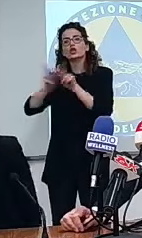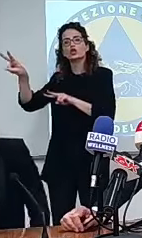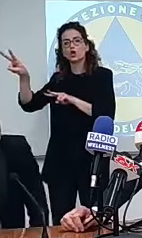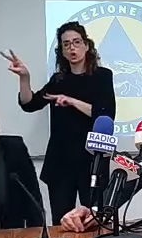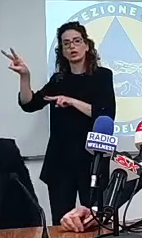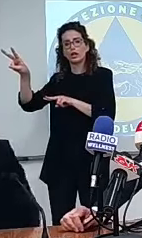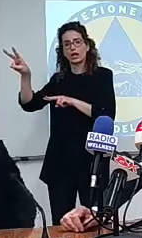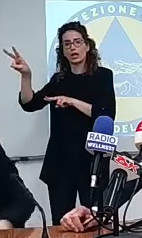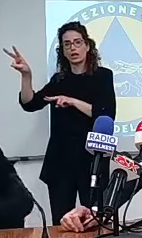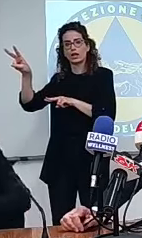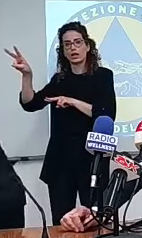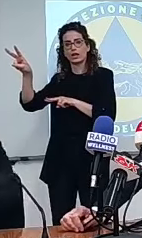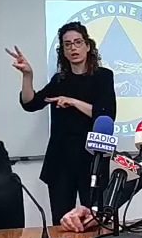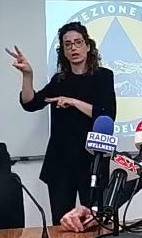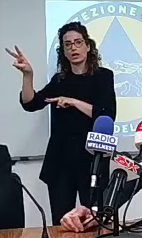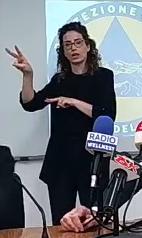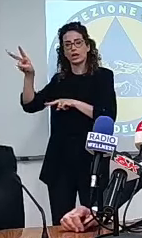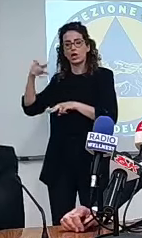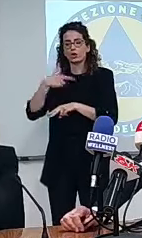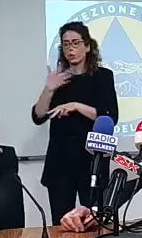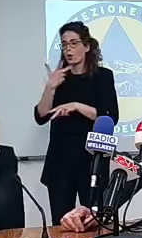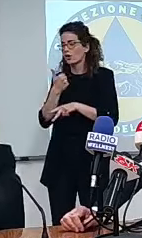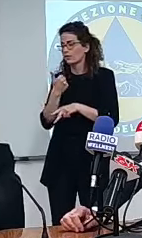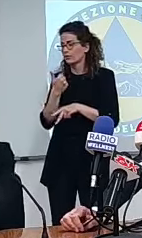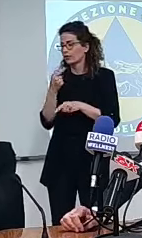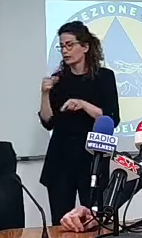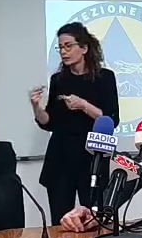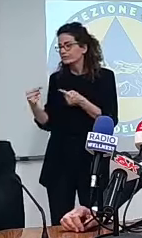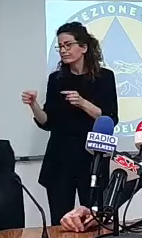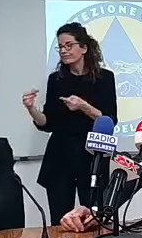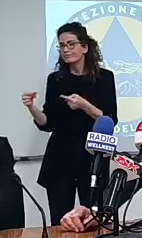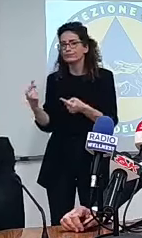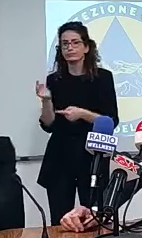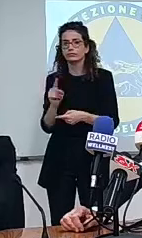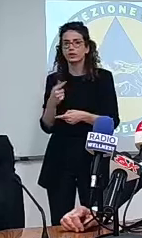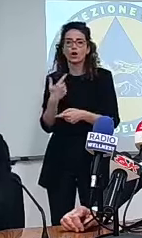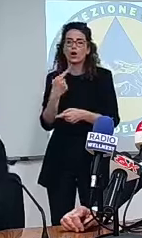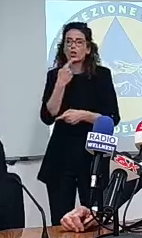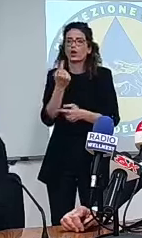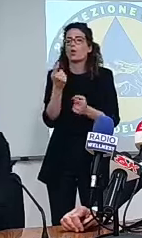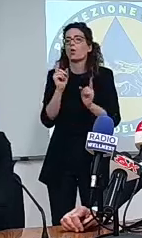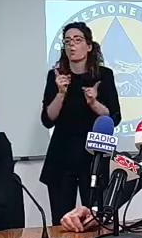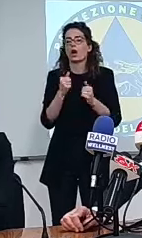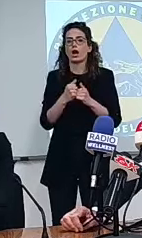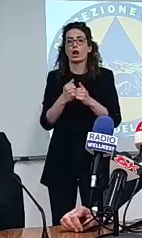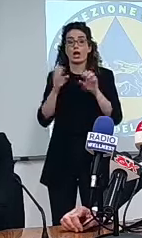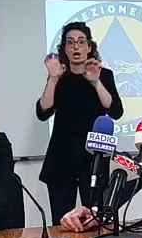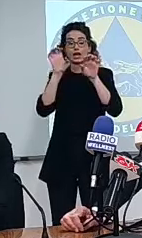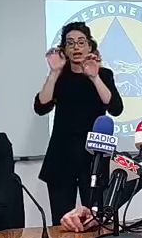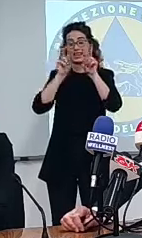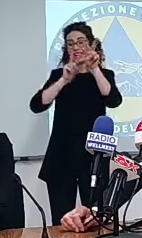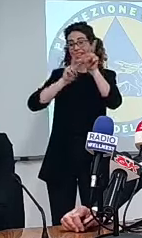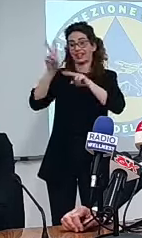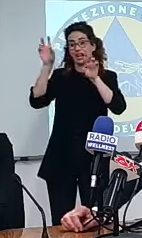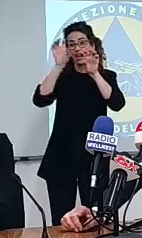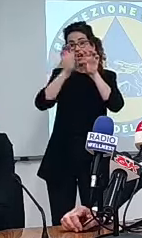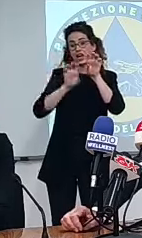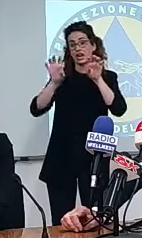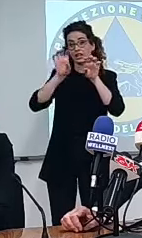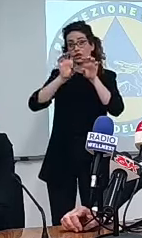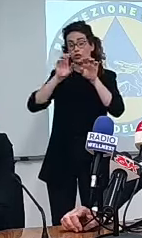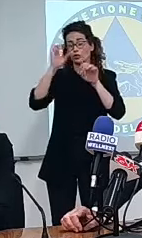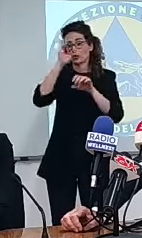siamo degli attaccabrighe, diciamo semplicemente che la regione più turistica d'Italia non può girarsi dall'altra parte davanti a